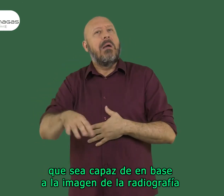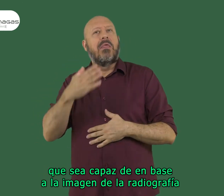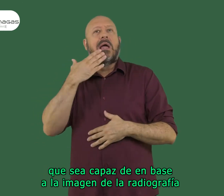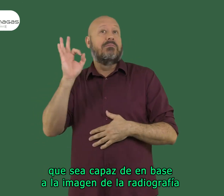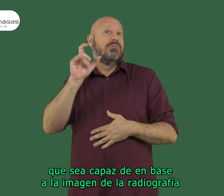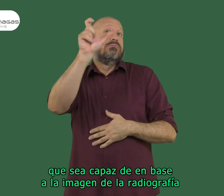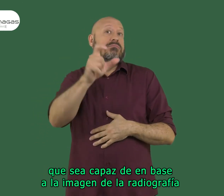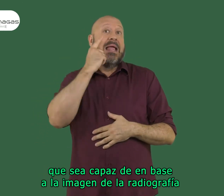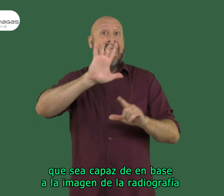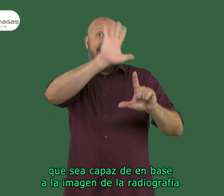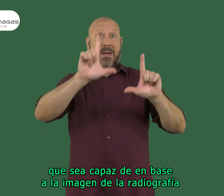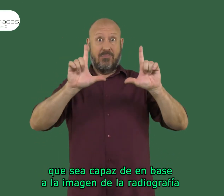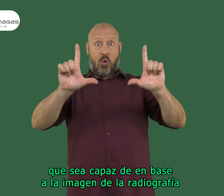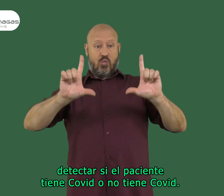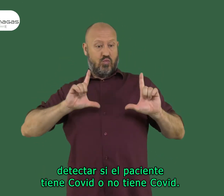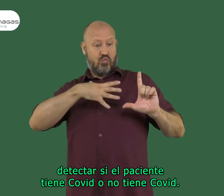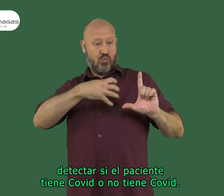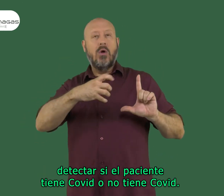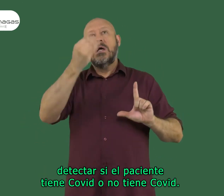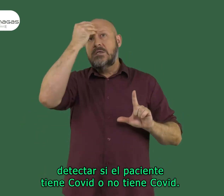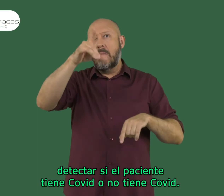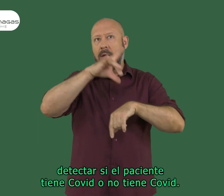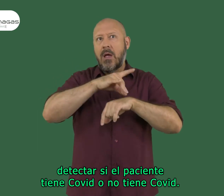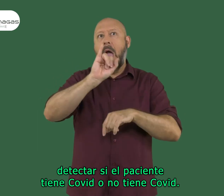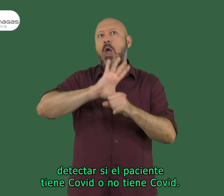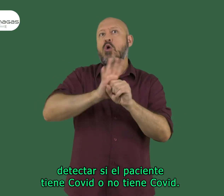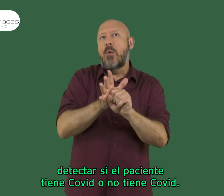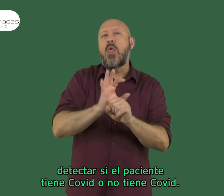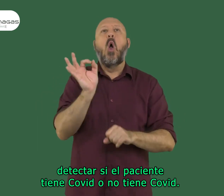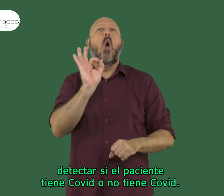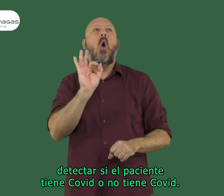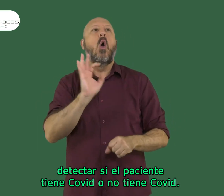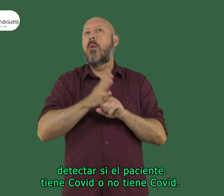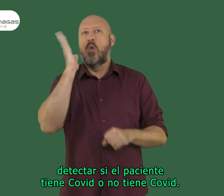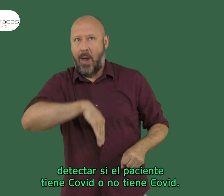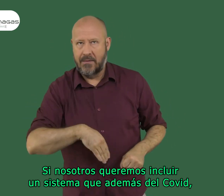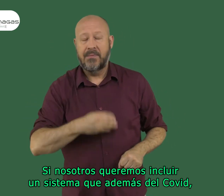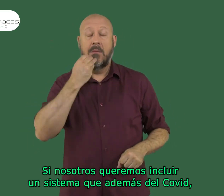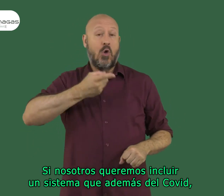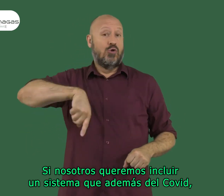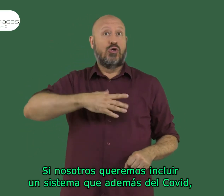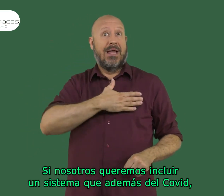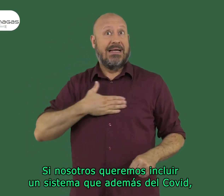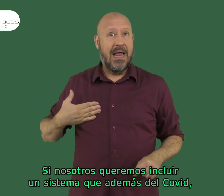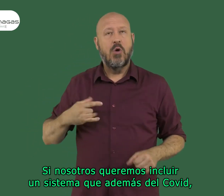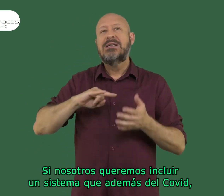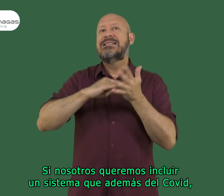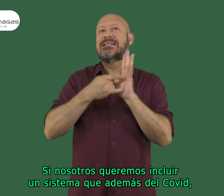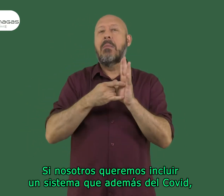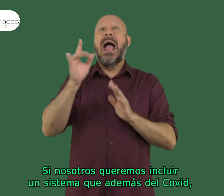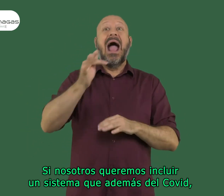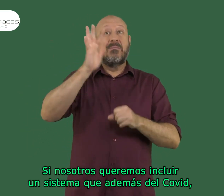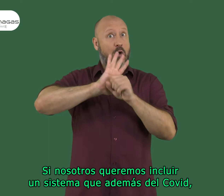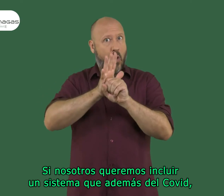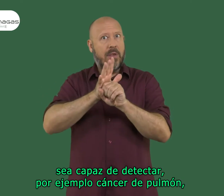de, en base a la imagen de la radiografía, detectar si el paciente tiene COVID o no tiene COVID. Si nosotros queremos incluir un sistema que